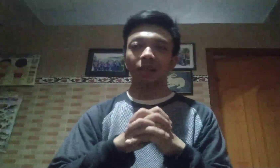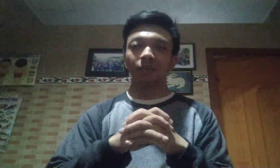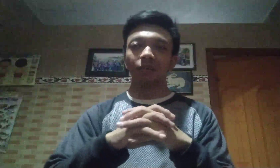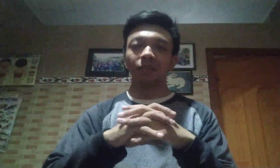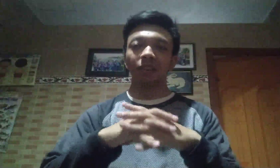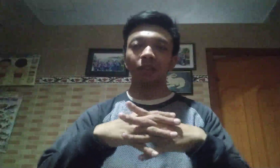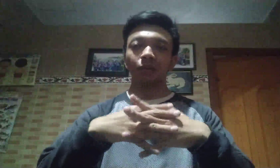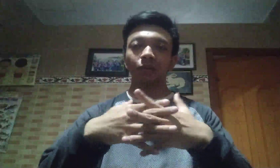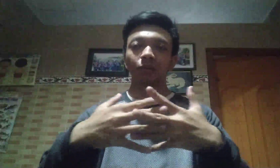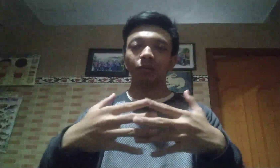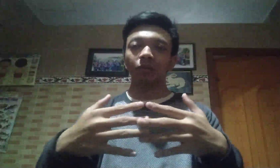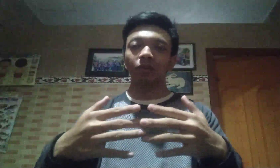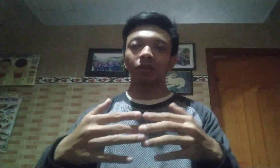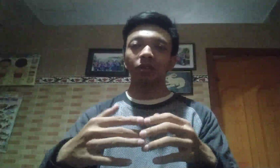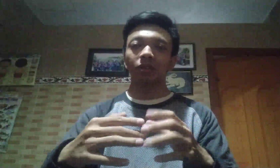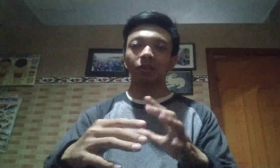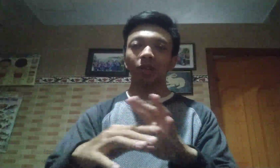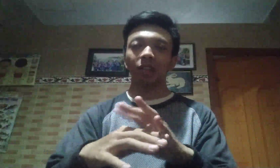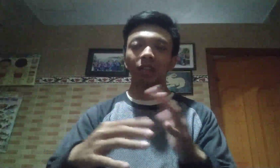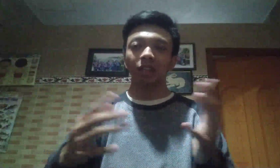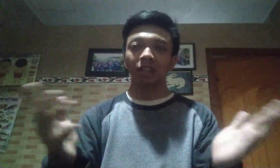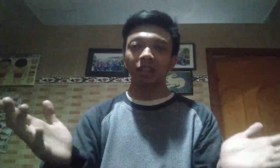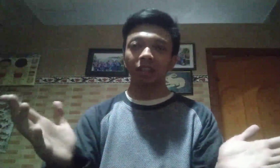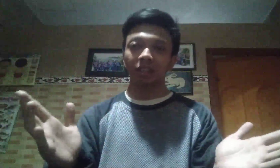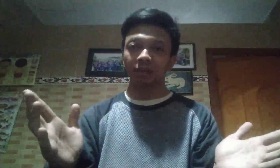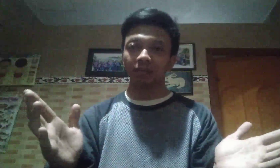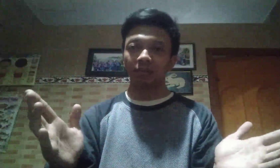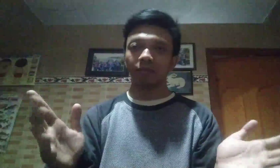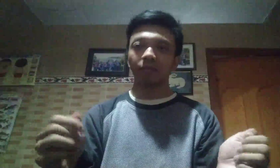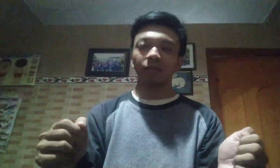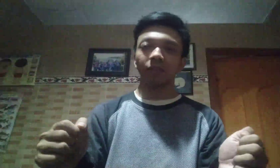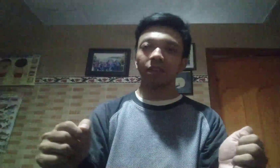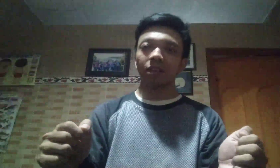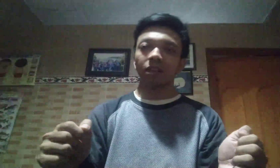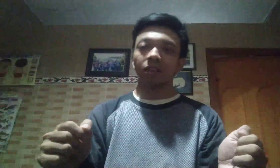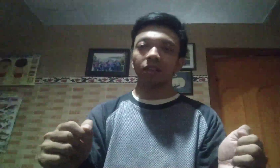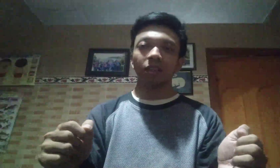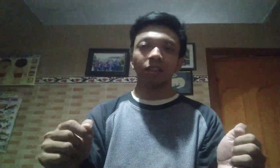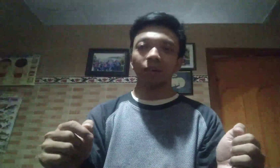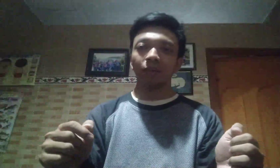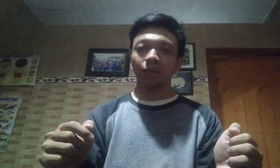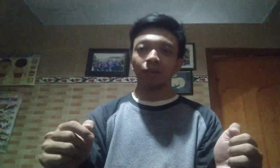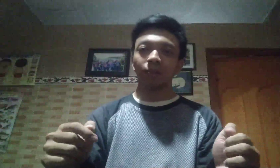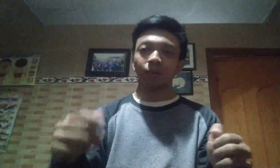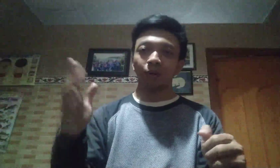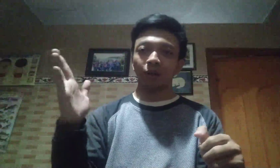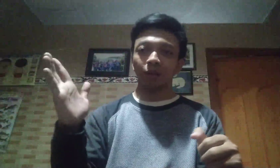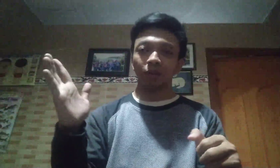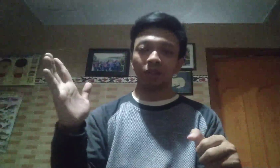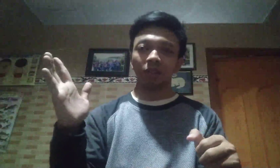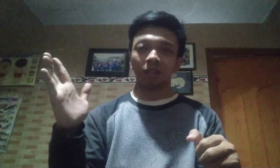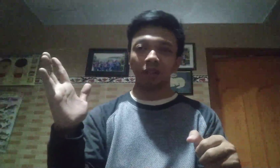Bisa untuk Warga kita sendiri Kita tidak perlu Impor atau misalkan